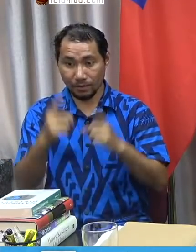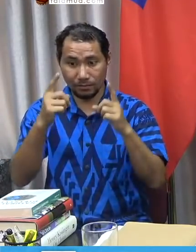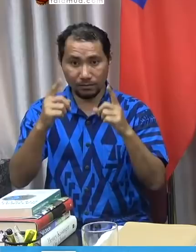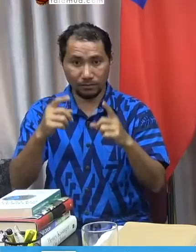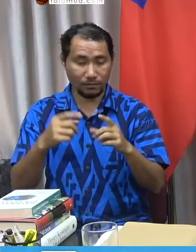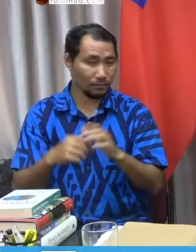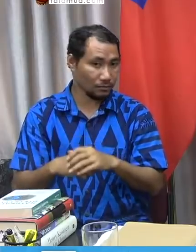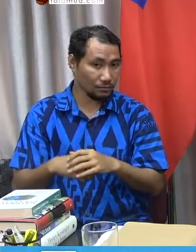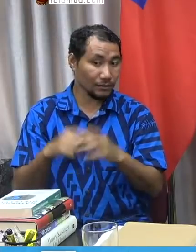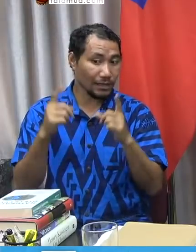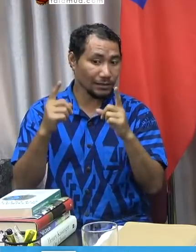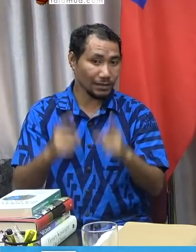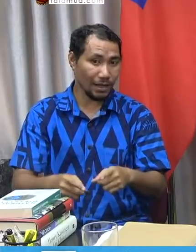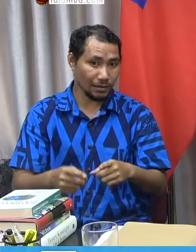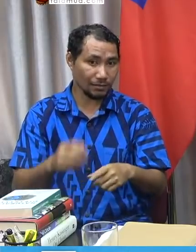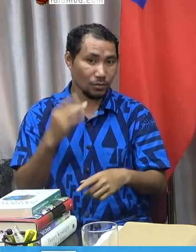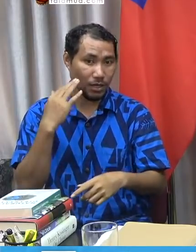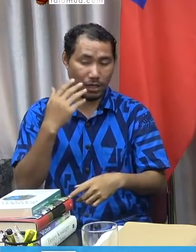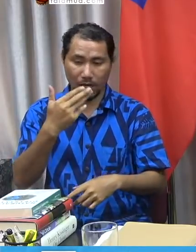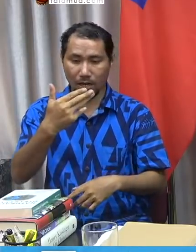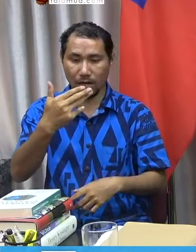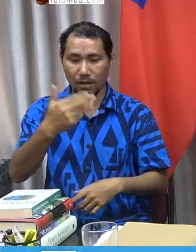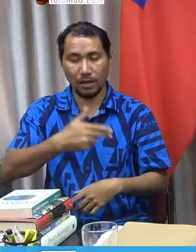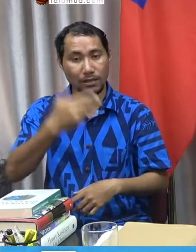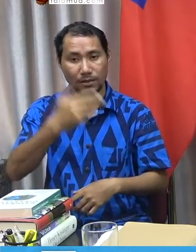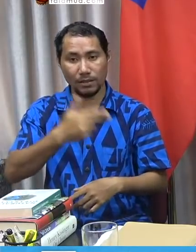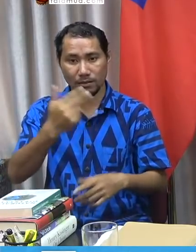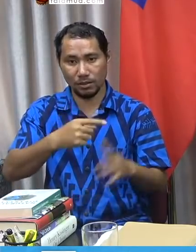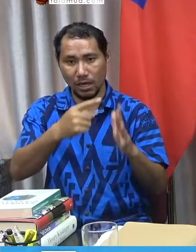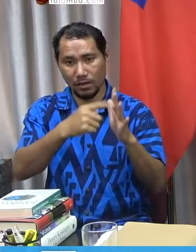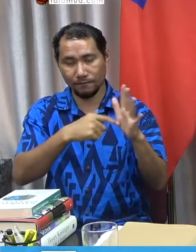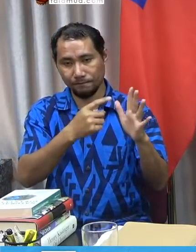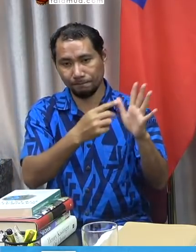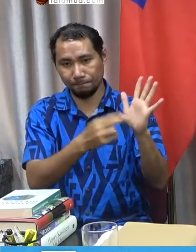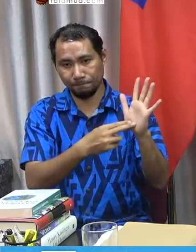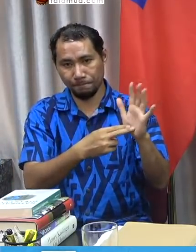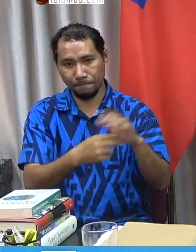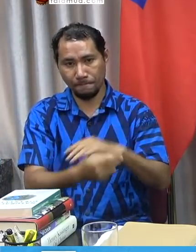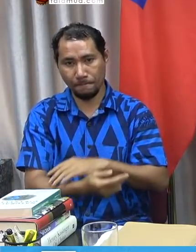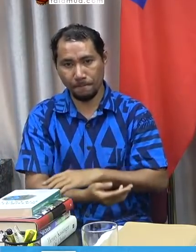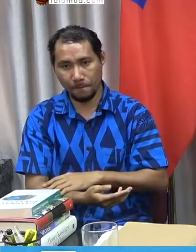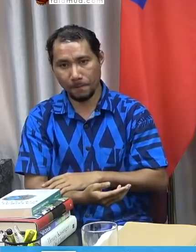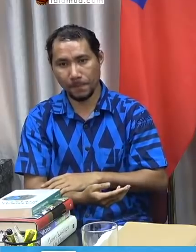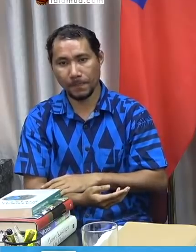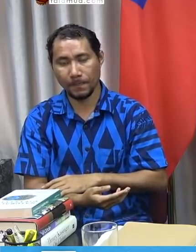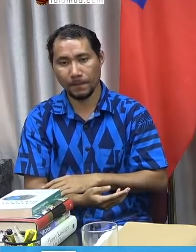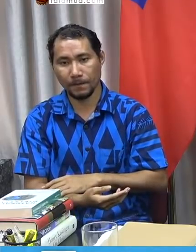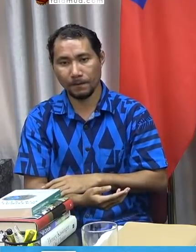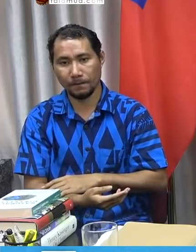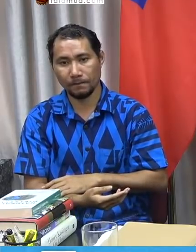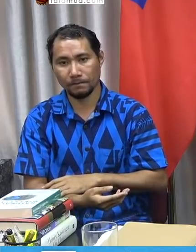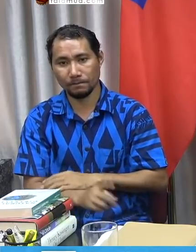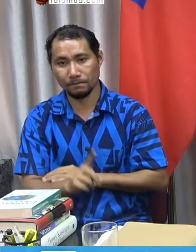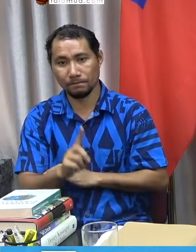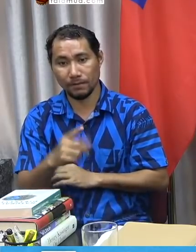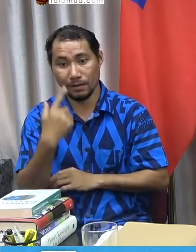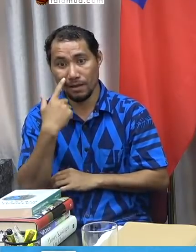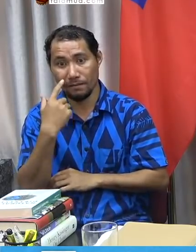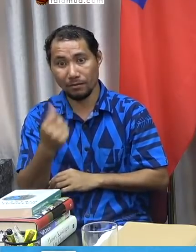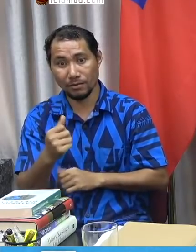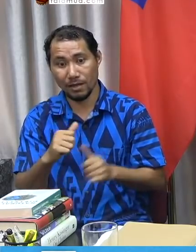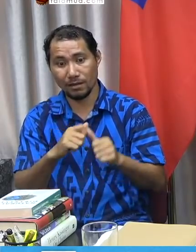so furu balu ianuan. Ia, ai a maua se fufo i le